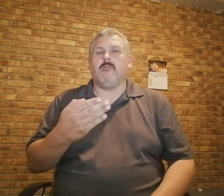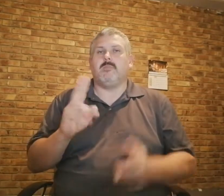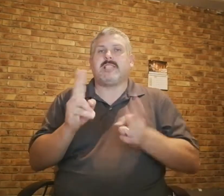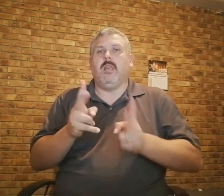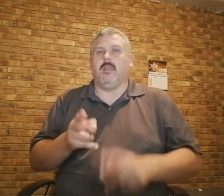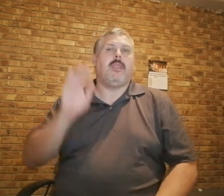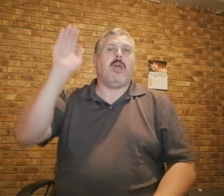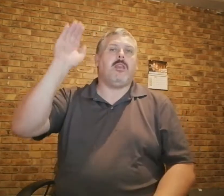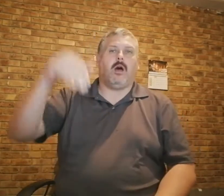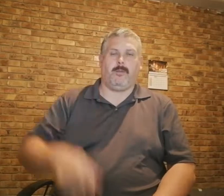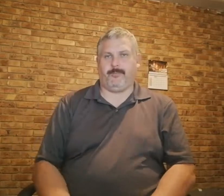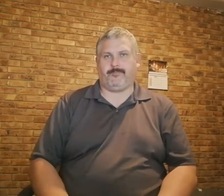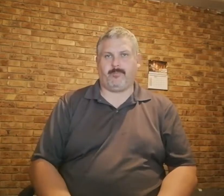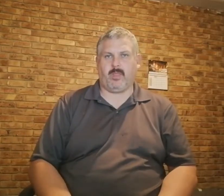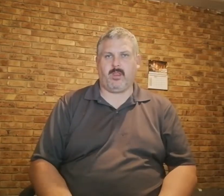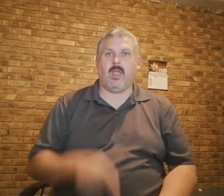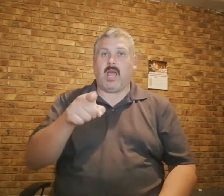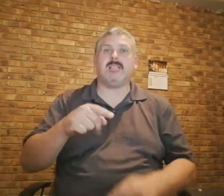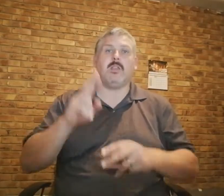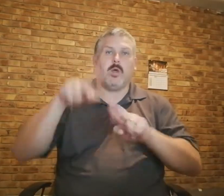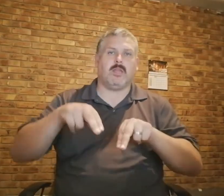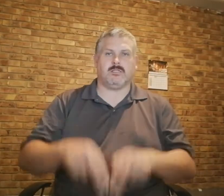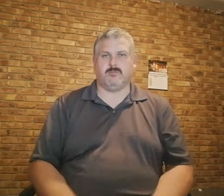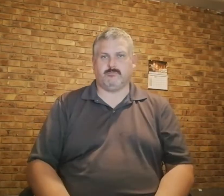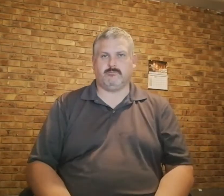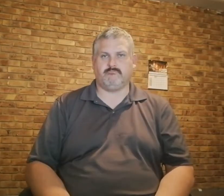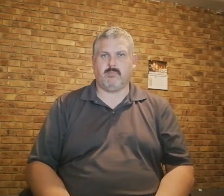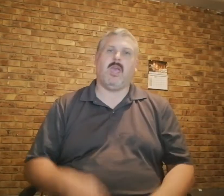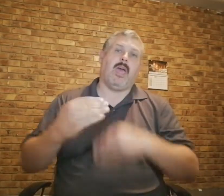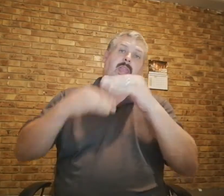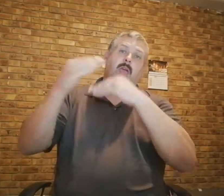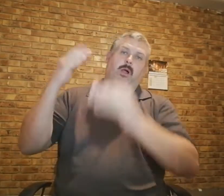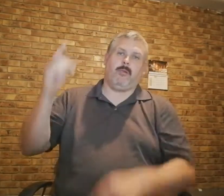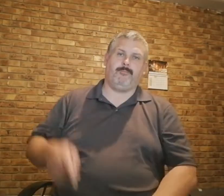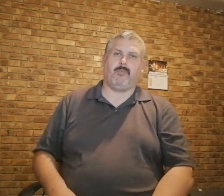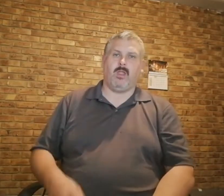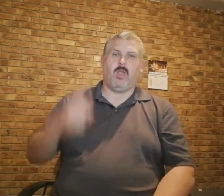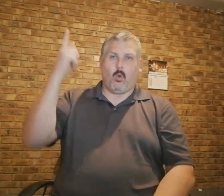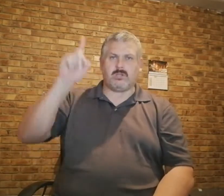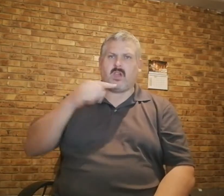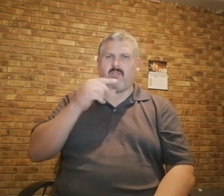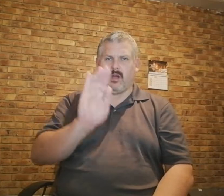Misschien, een dag, as jy dood is, in die hemel. God sal pel.